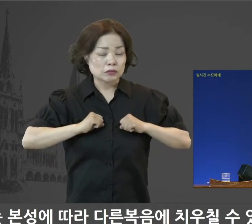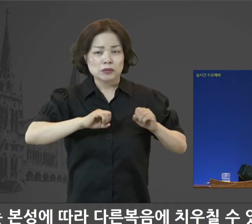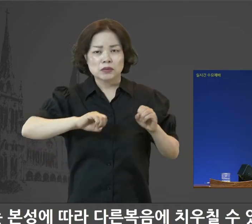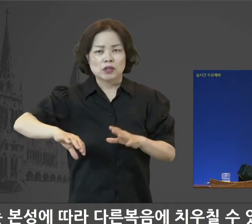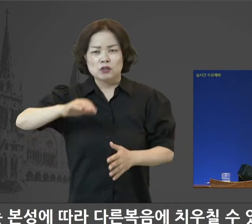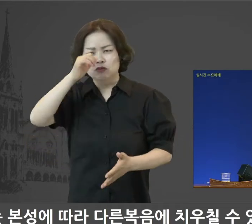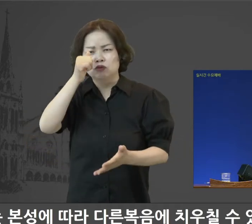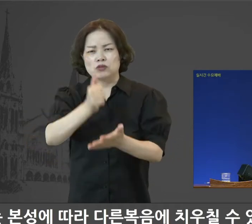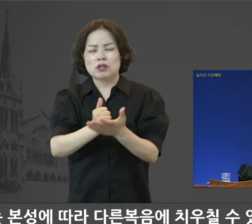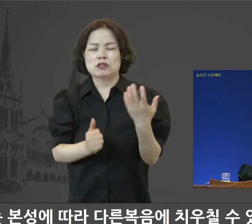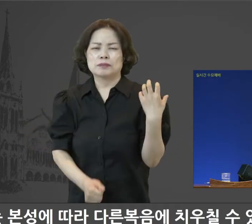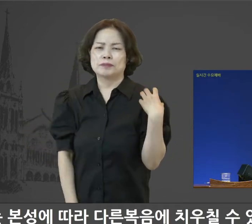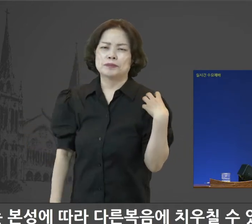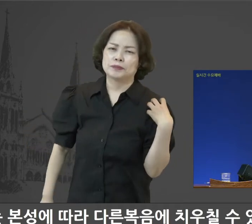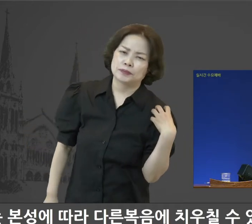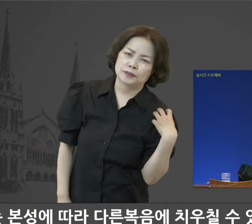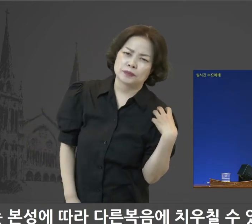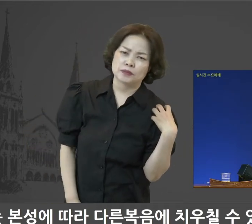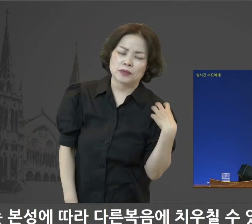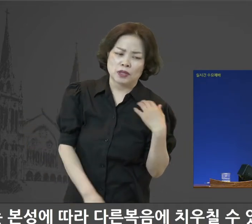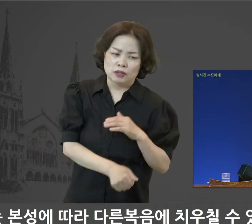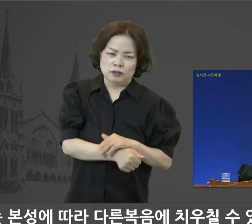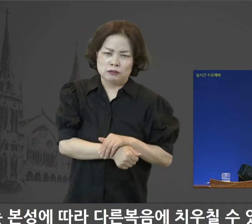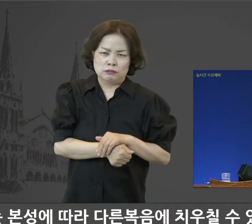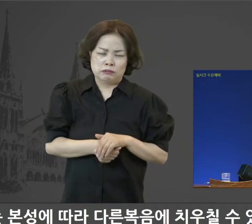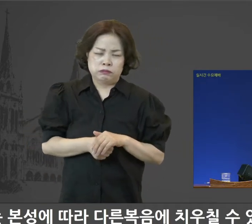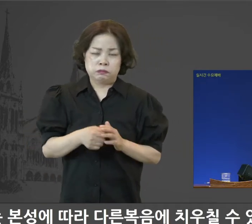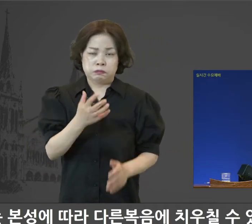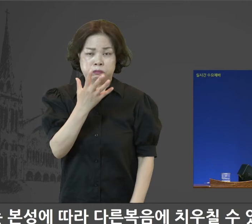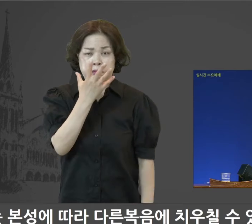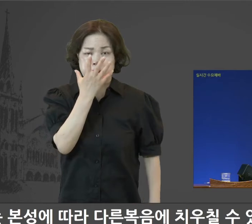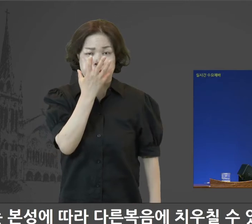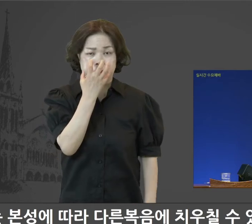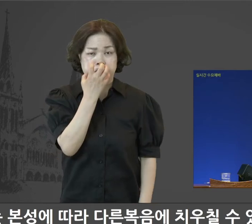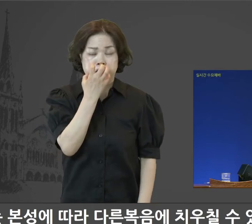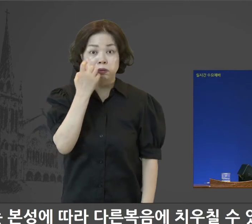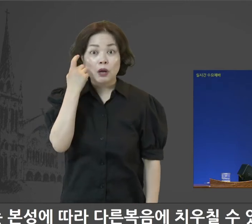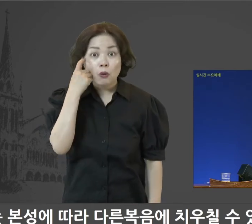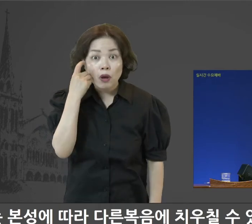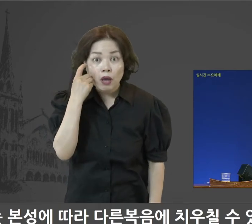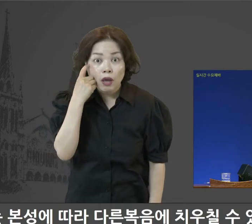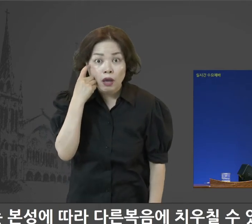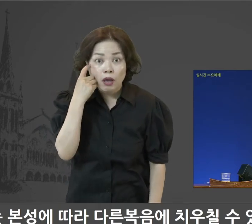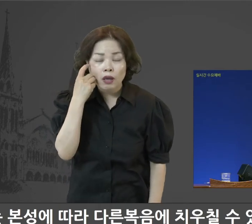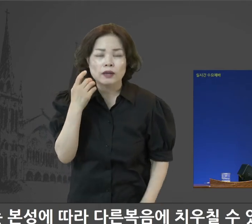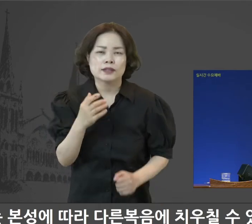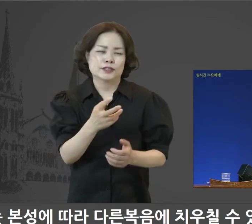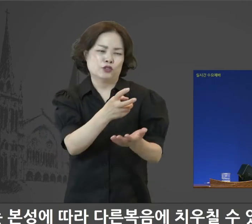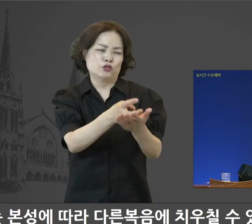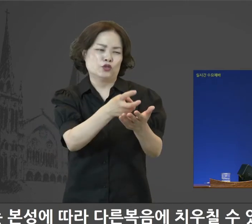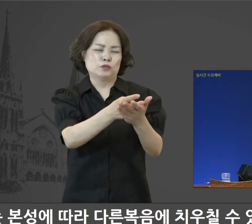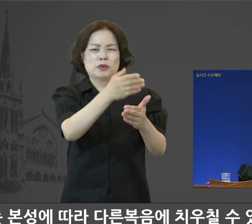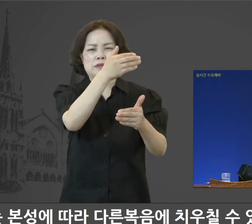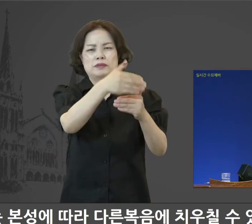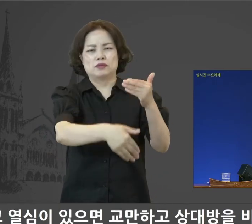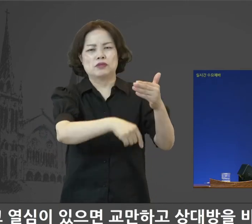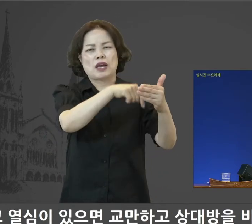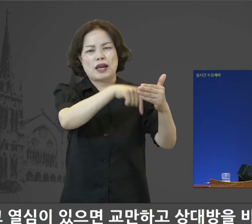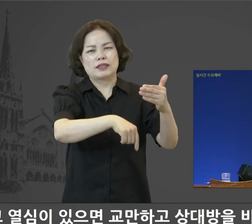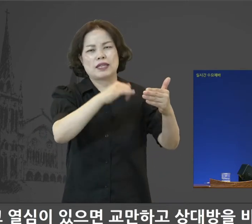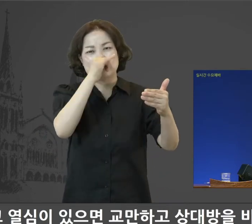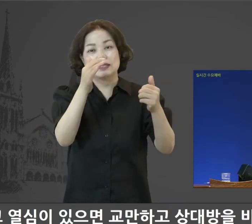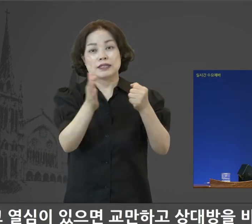죄책감에 사로잡히고 주눅들고 우울해지고. 왜 그렇습니까? 율법주의에 있기 때문에